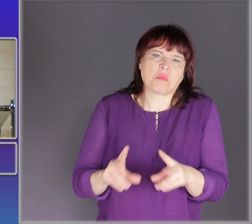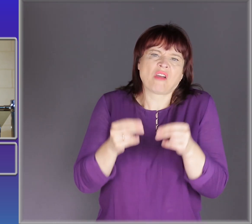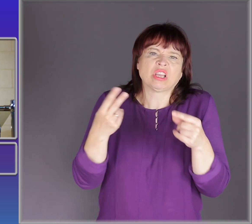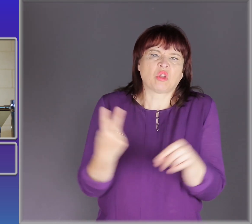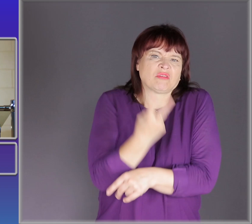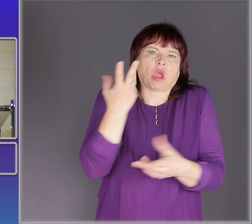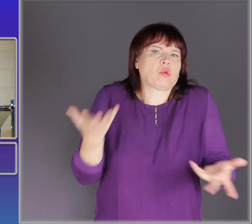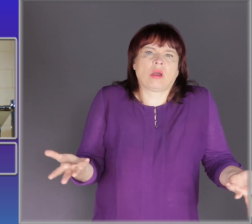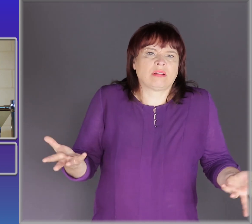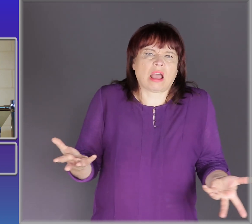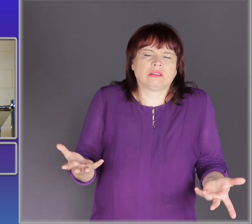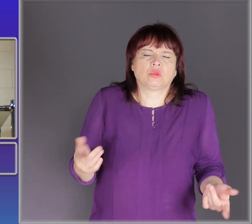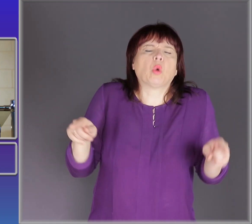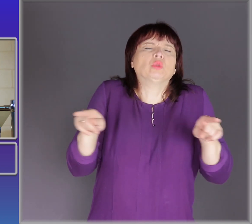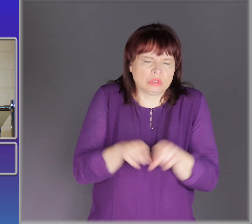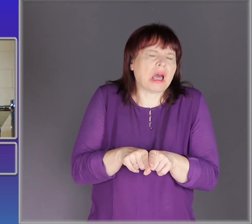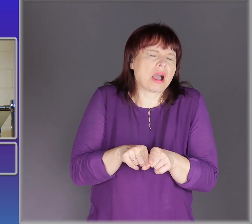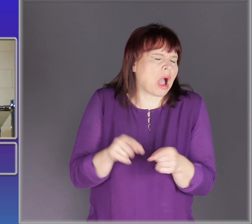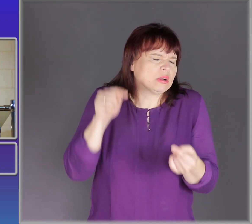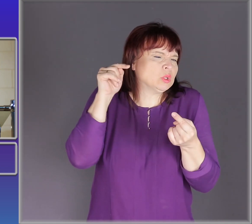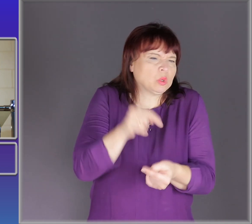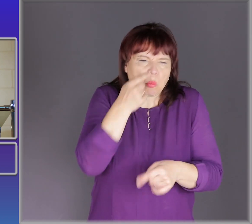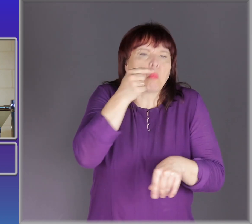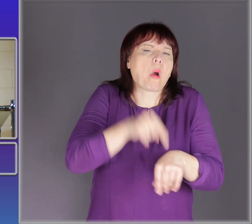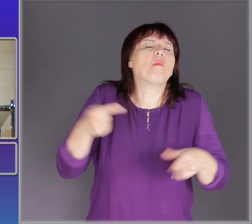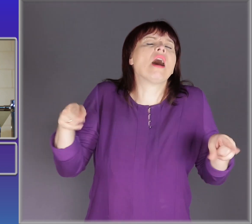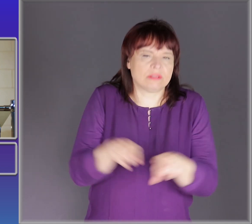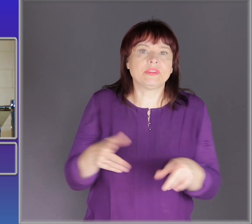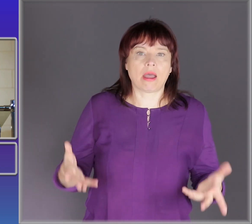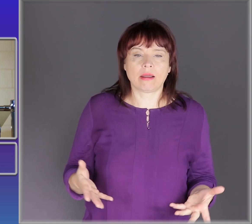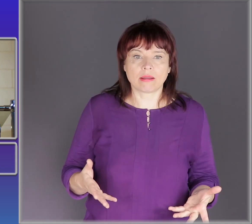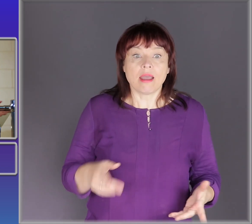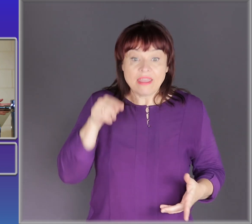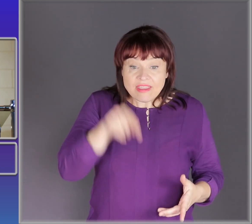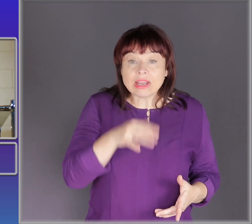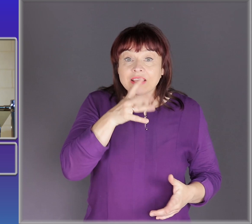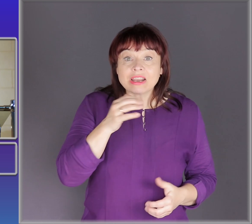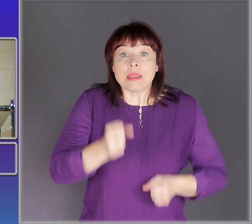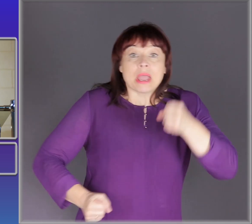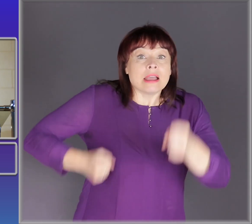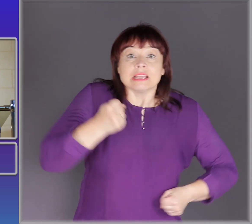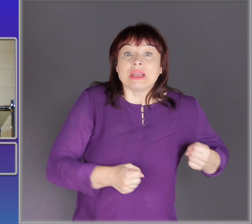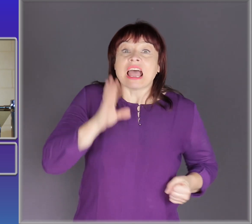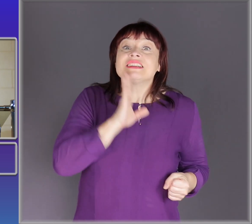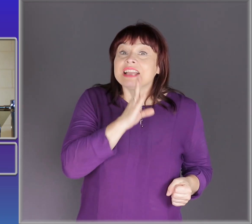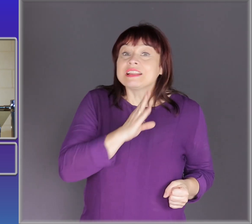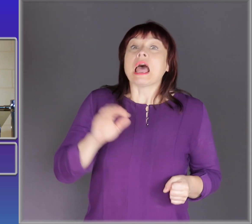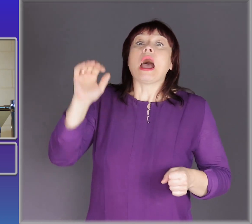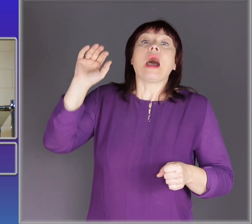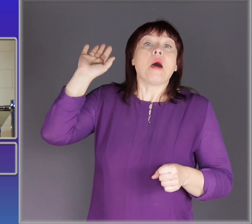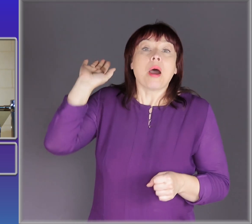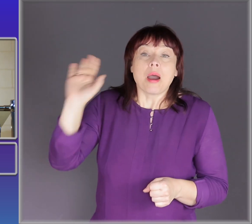говорит это все совпадение просто совпало и в этот момент забегает матушка и кричит